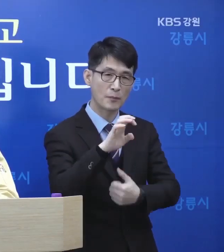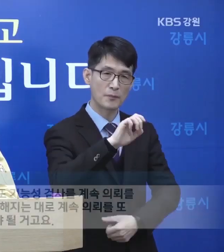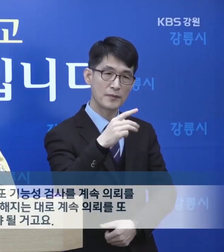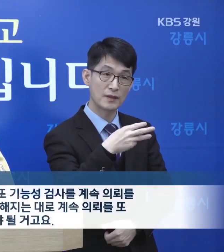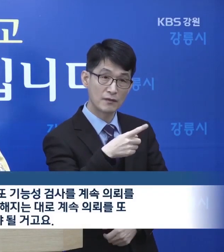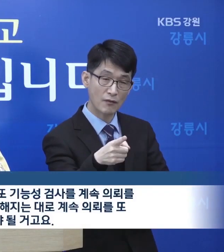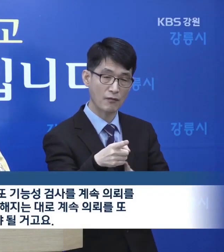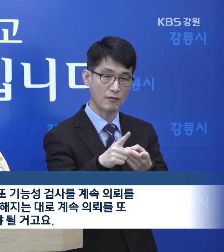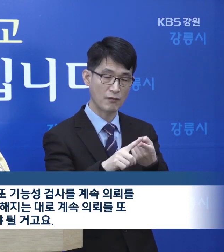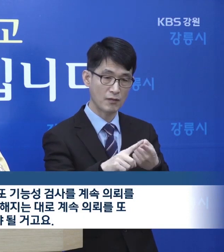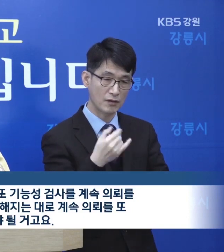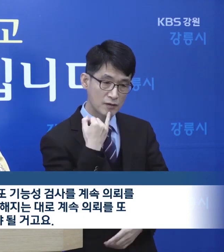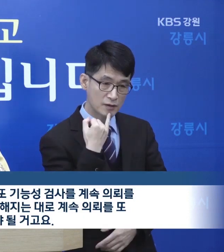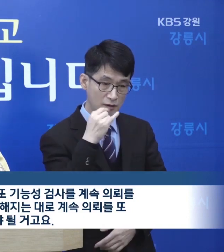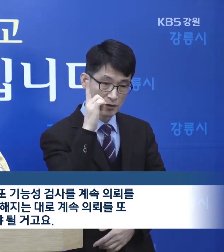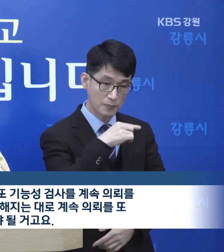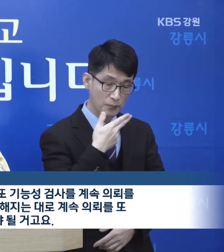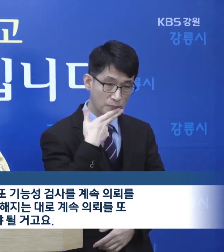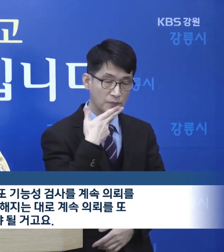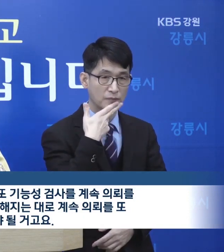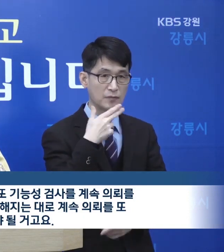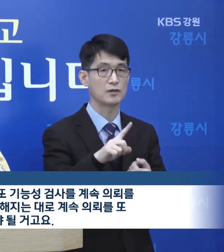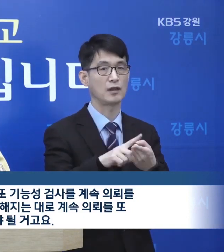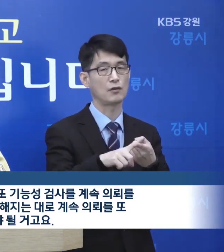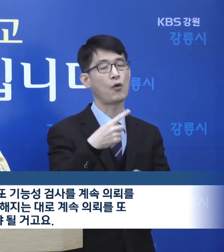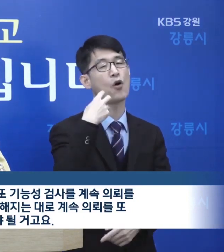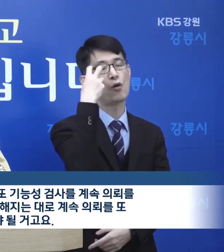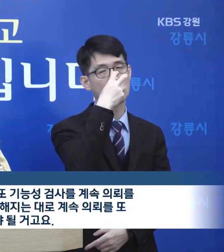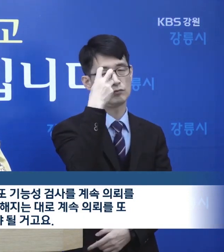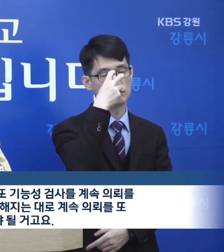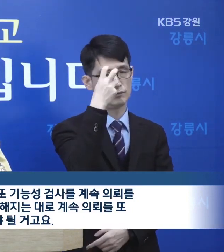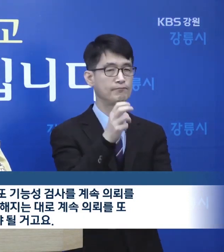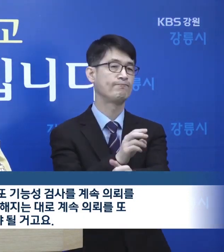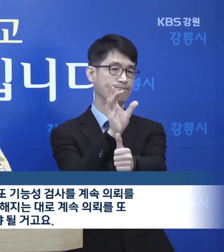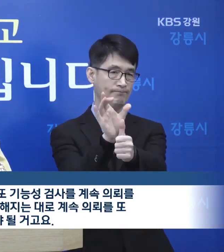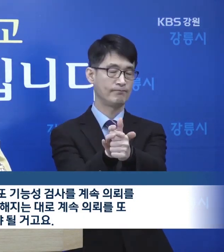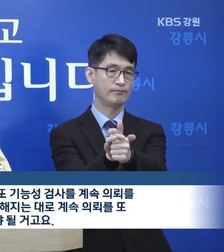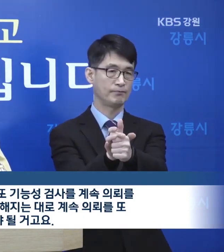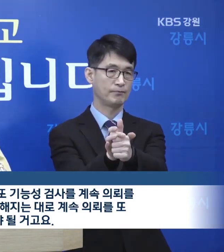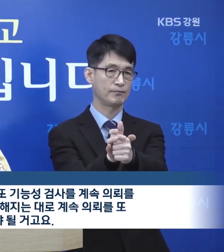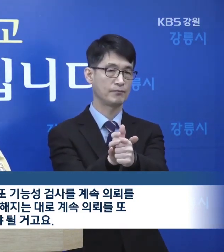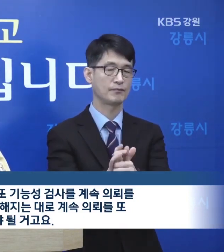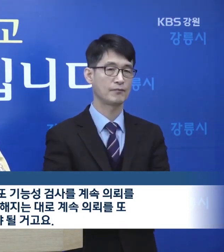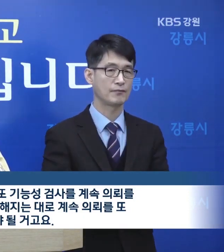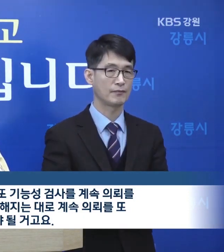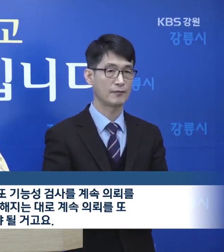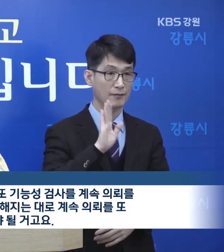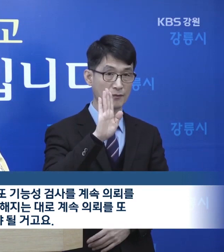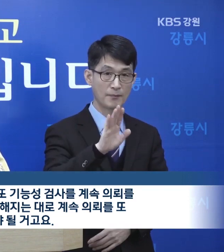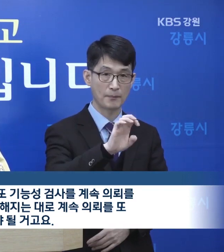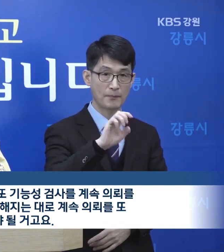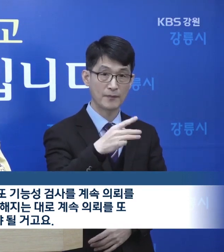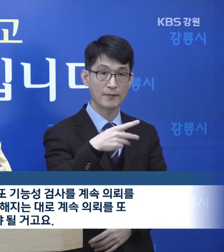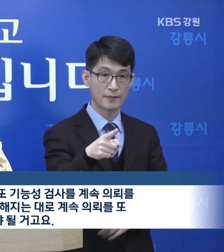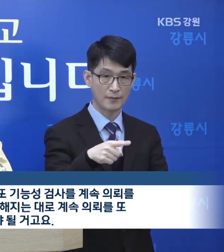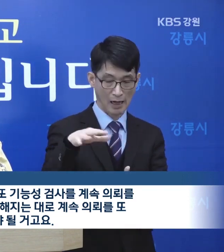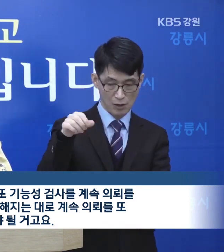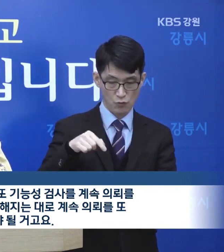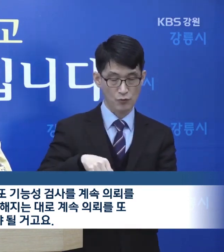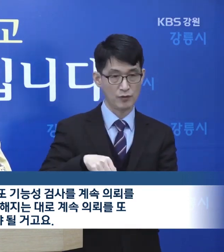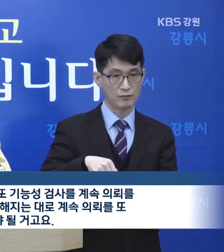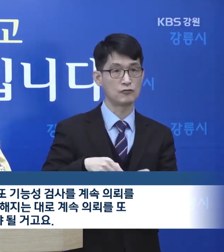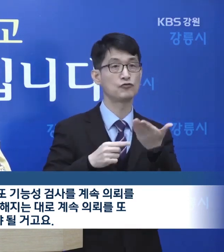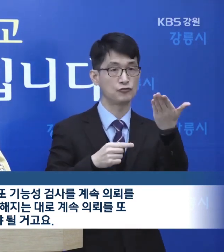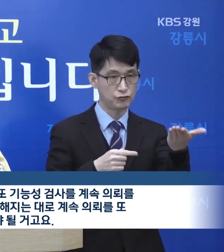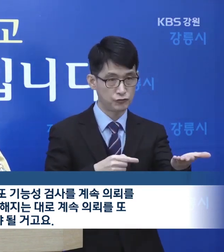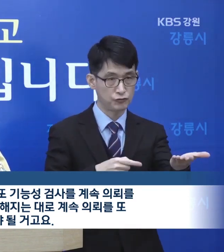필터를 유해성 검사 또 기능성 검사를 계속 의뢰를 지금 하고 있습니다. 앞으로도 필터가 구해지는 대로 계속 의뢰를